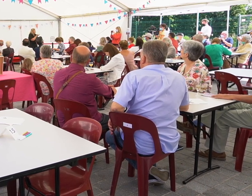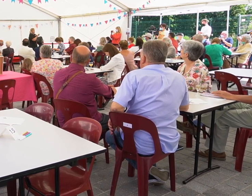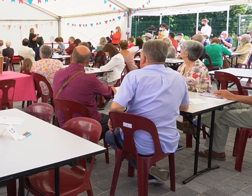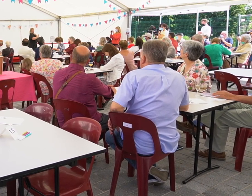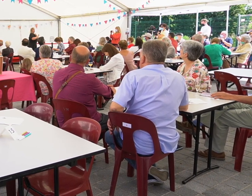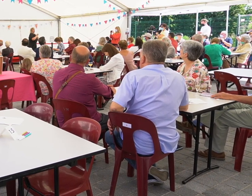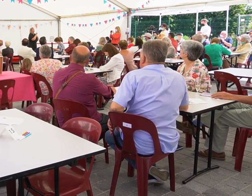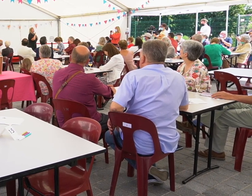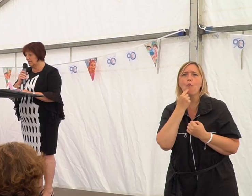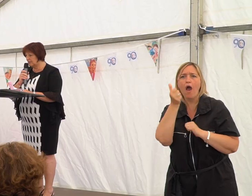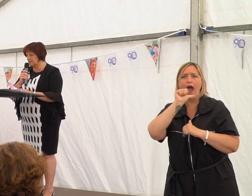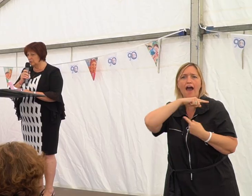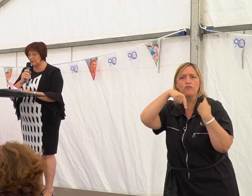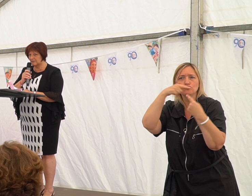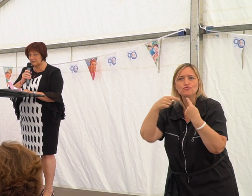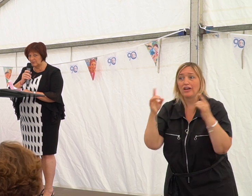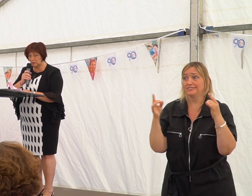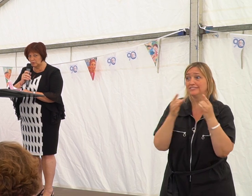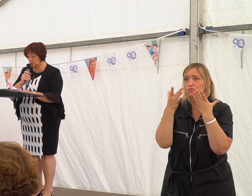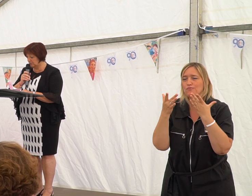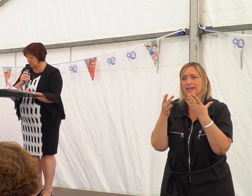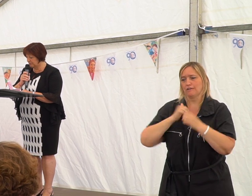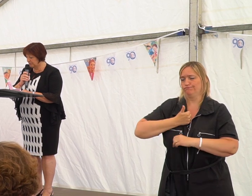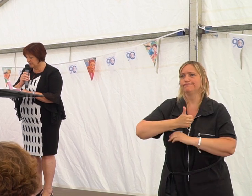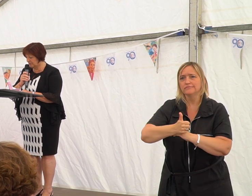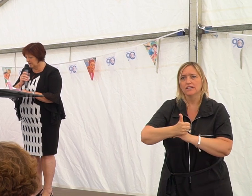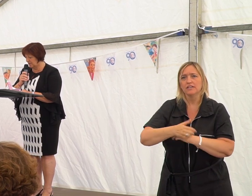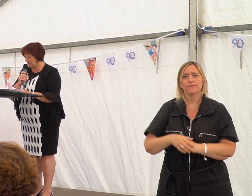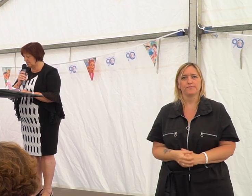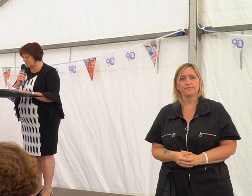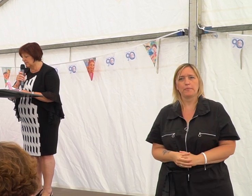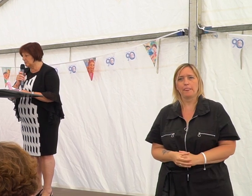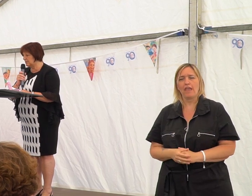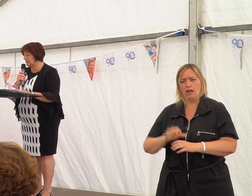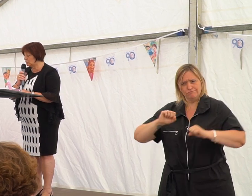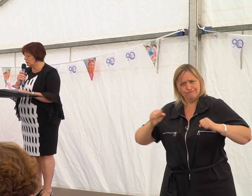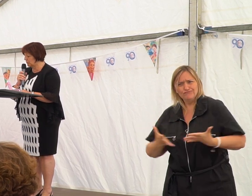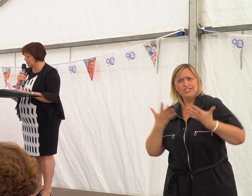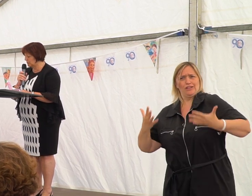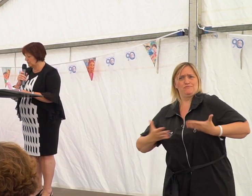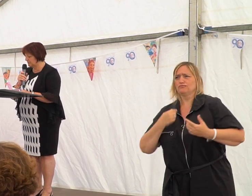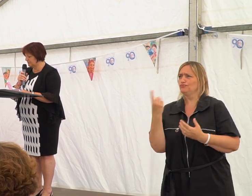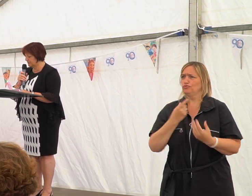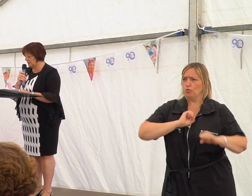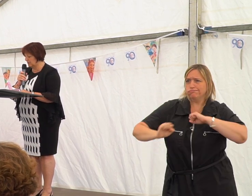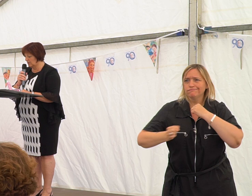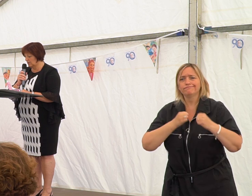réel pour l'aventure, la découverte et l'autonomie. Elle est dynamique et toujours en